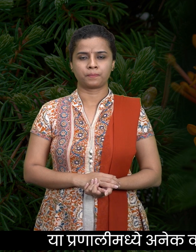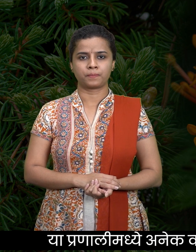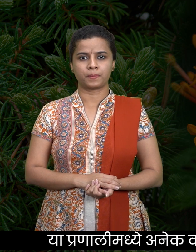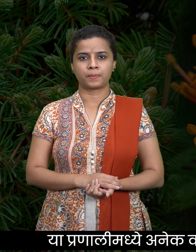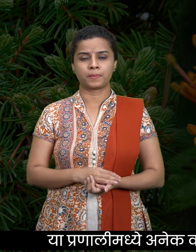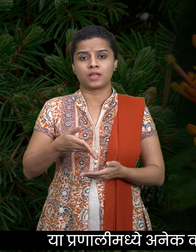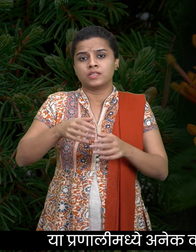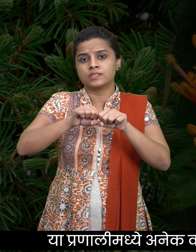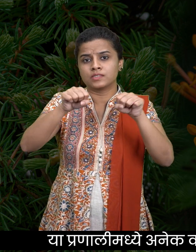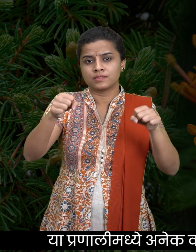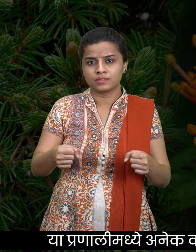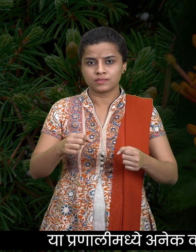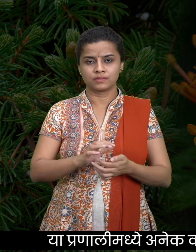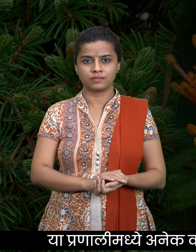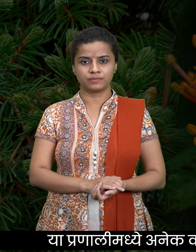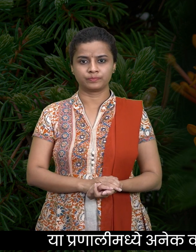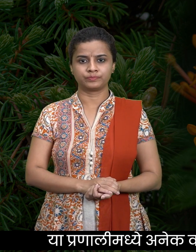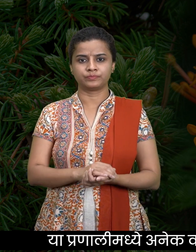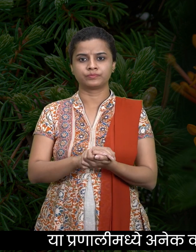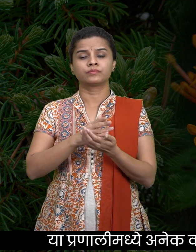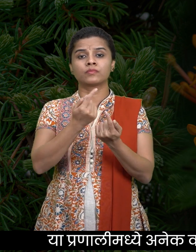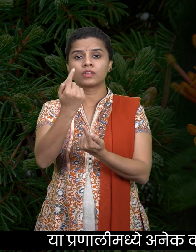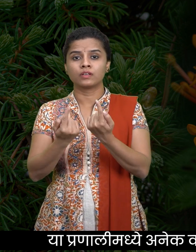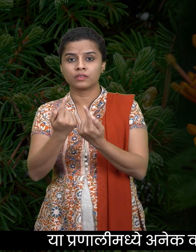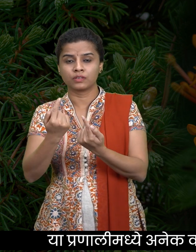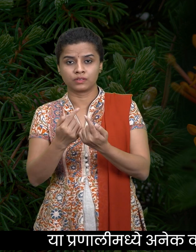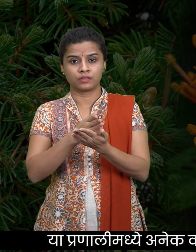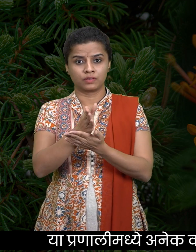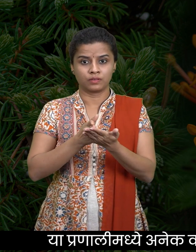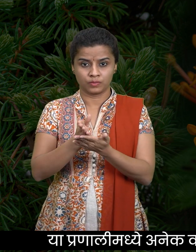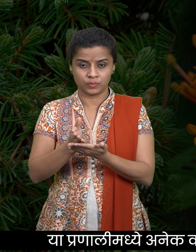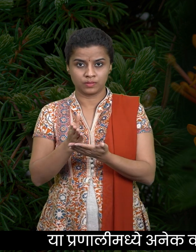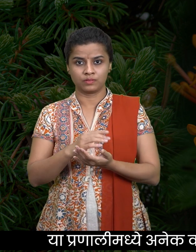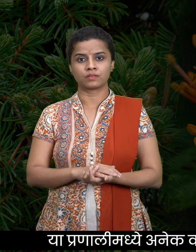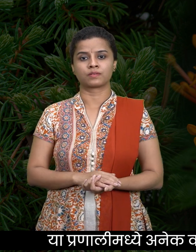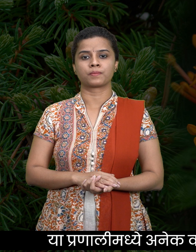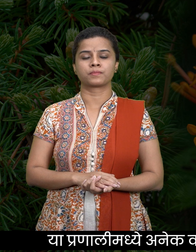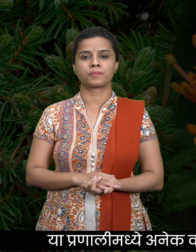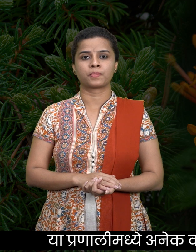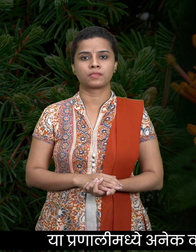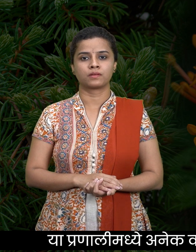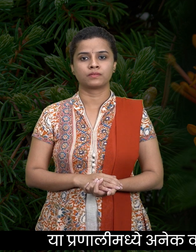या प्रणालीमध्ये अनेक वर्णांच्या आधारे वनस्पतींचे वर्गीकरण केले जाते.